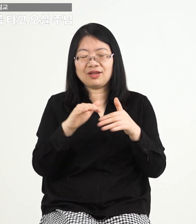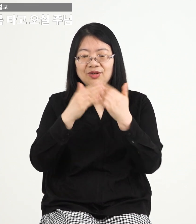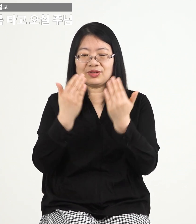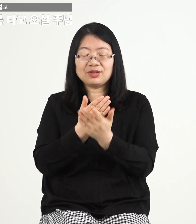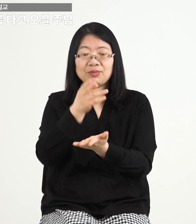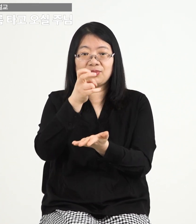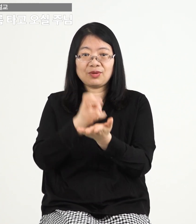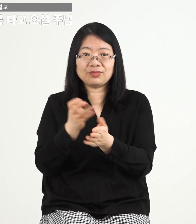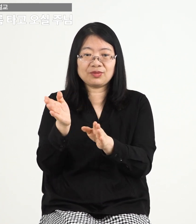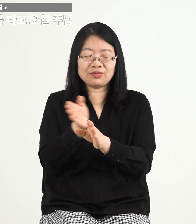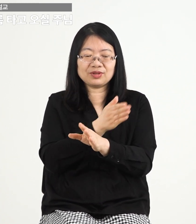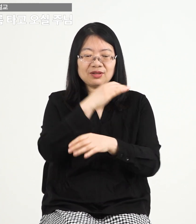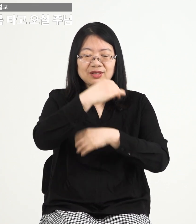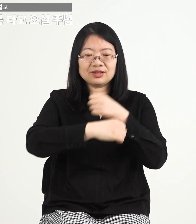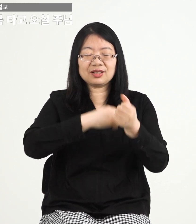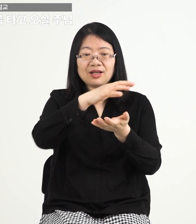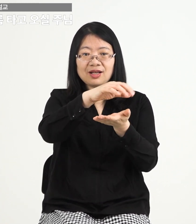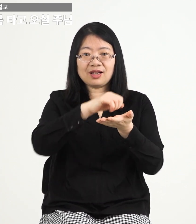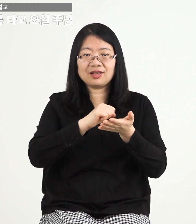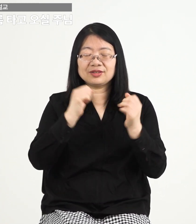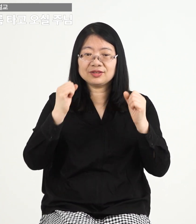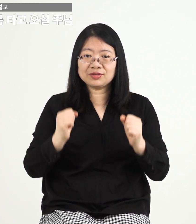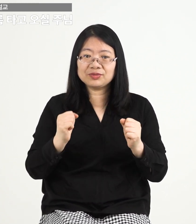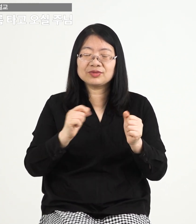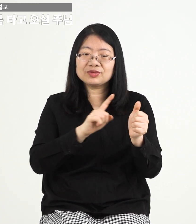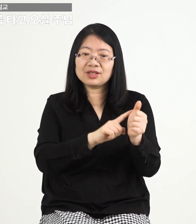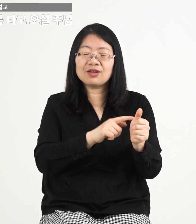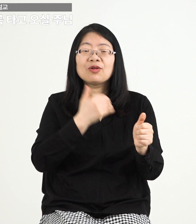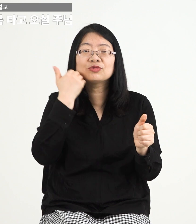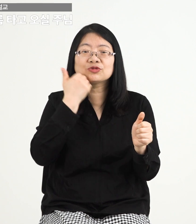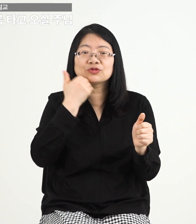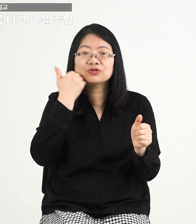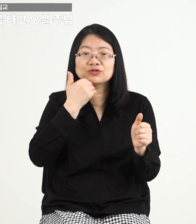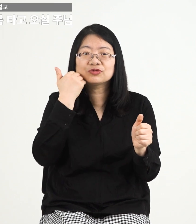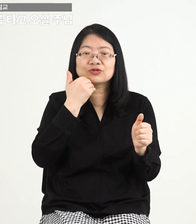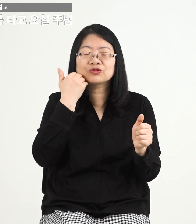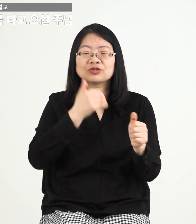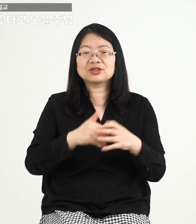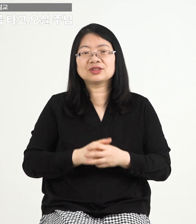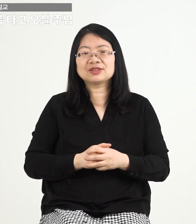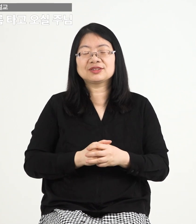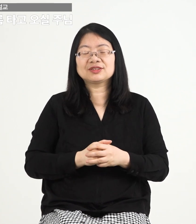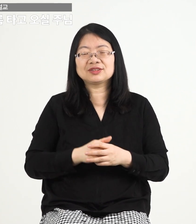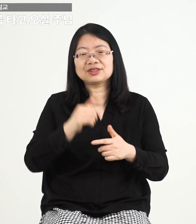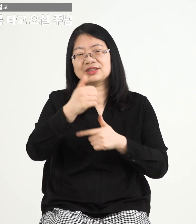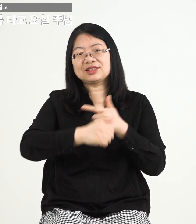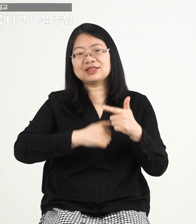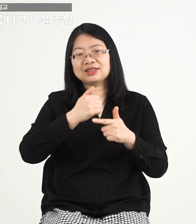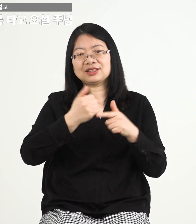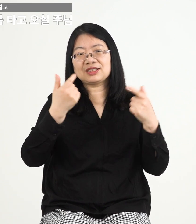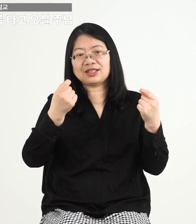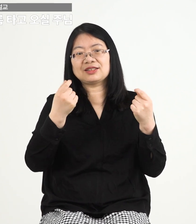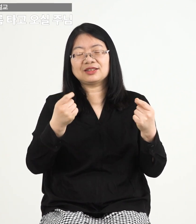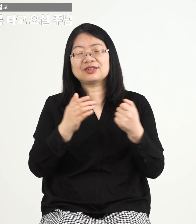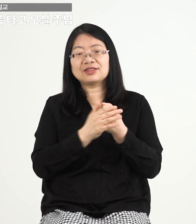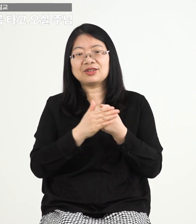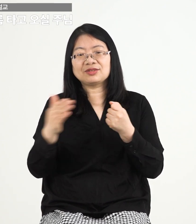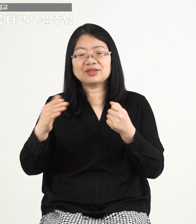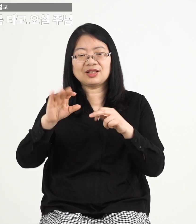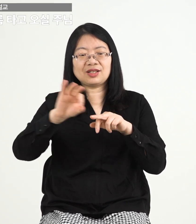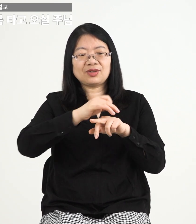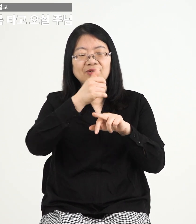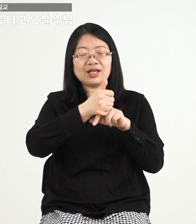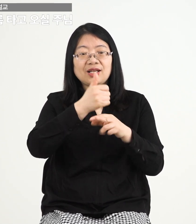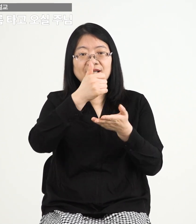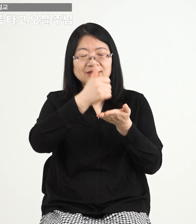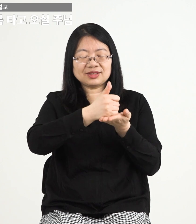모든 법률로부터 자유하는 존재는 누구일 수밖에 없습니까? 신이에요. 그래서